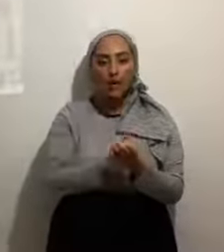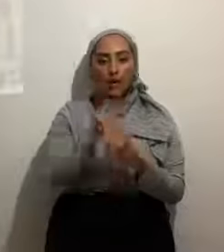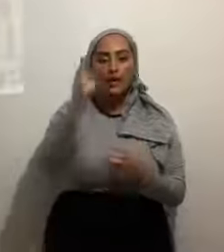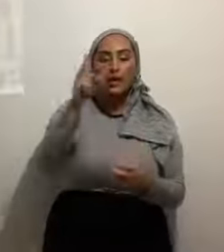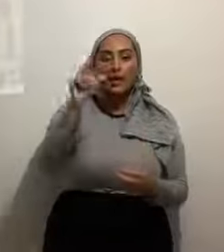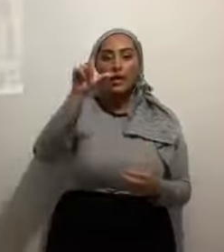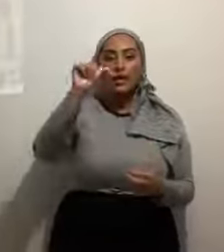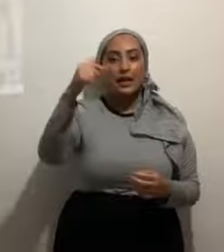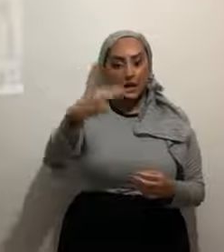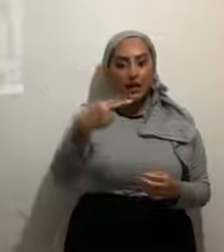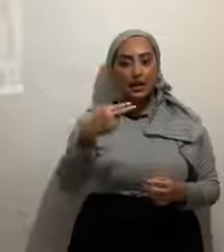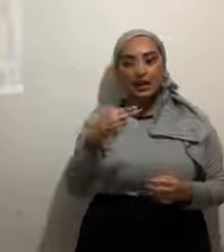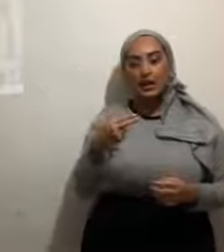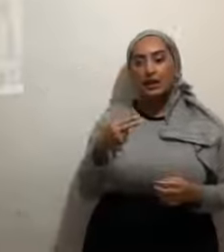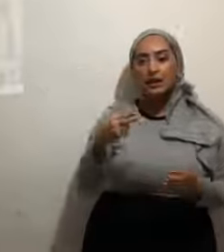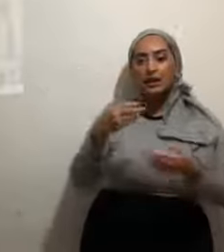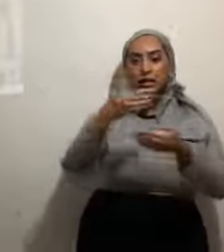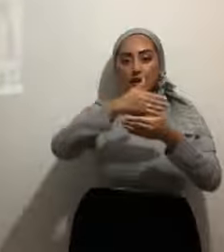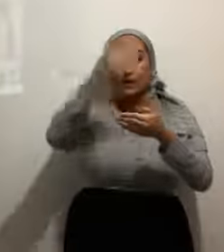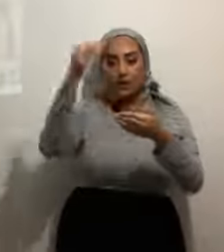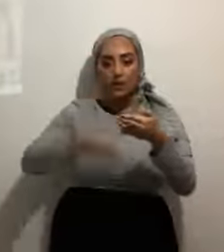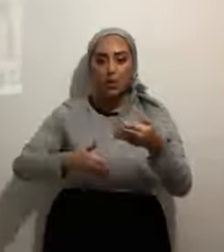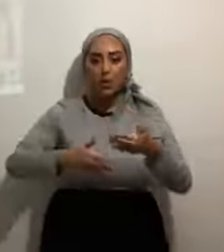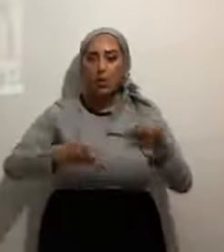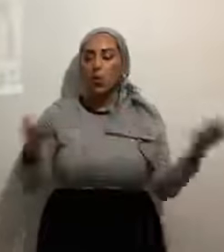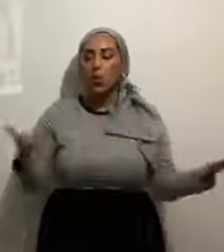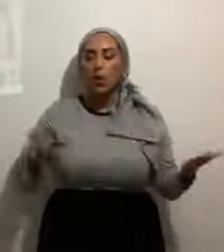está terminado. ¿Qué? La obra redentora.